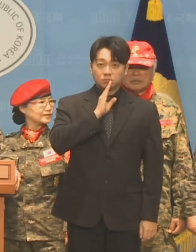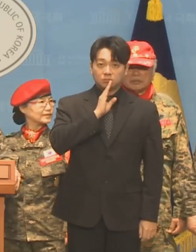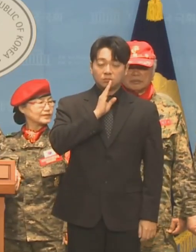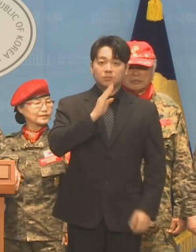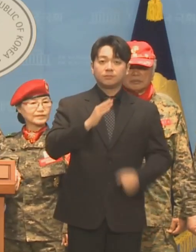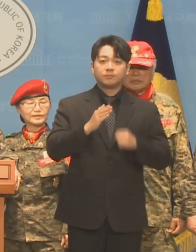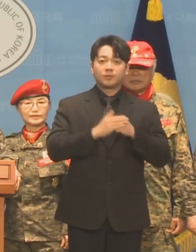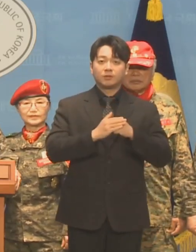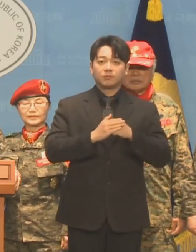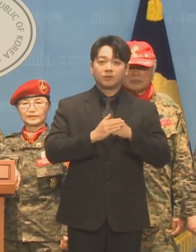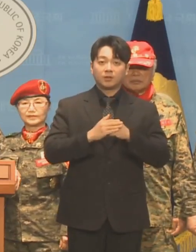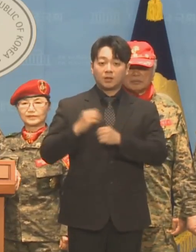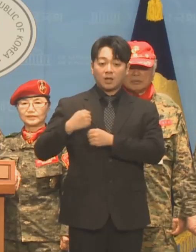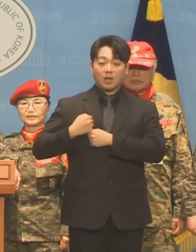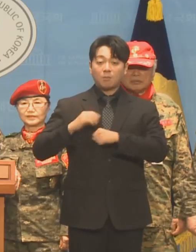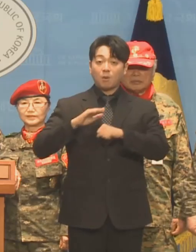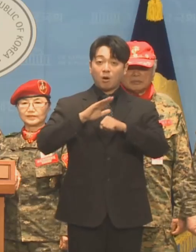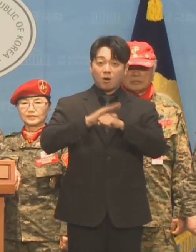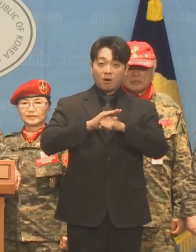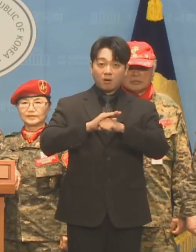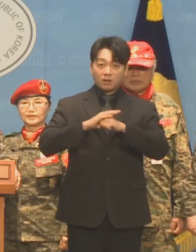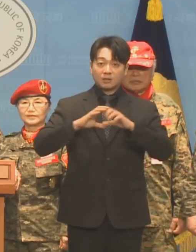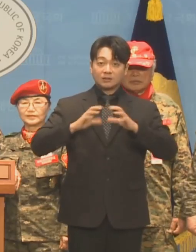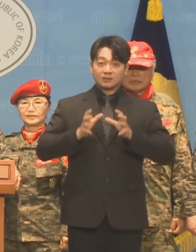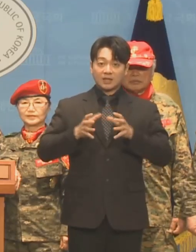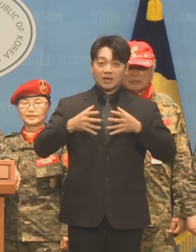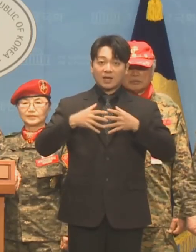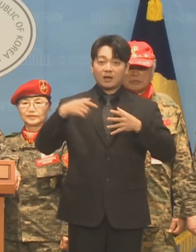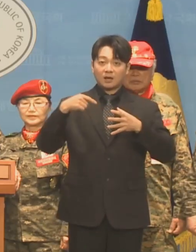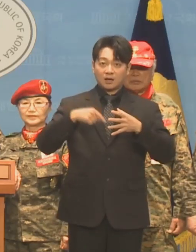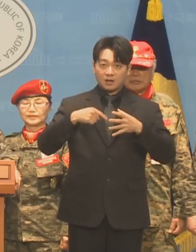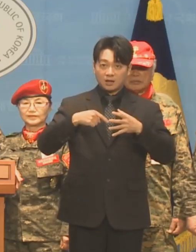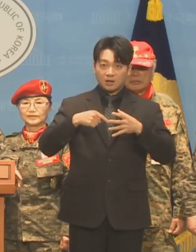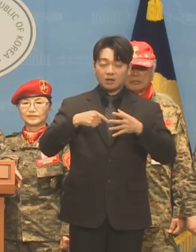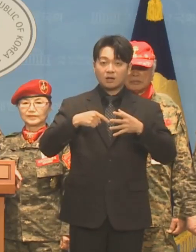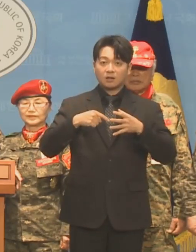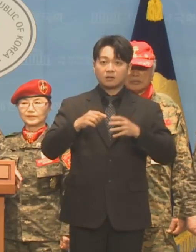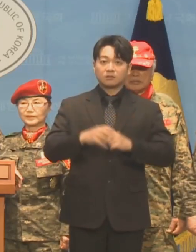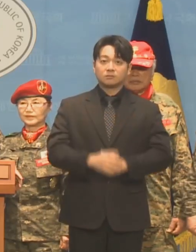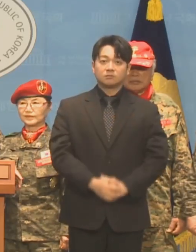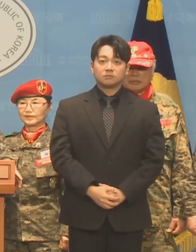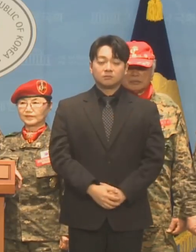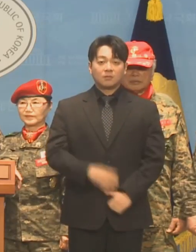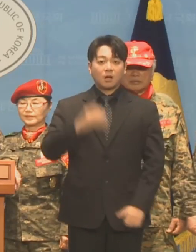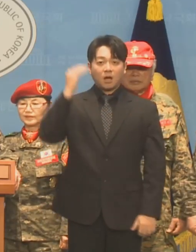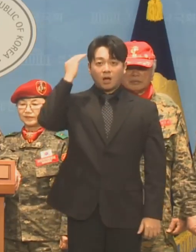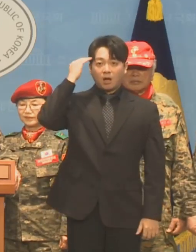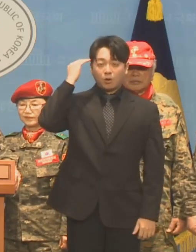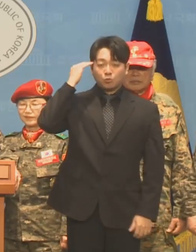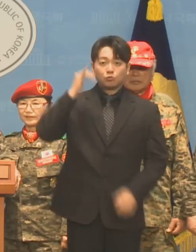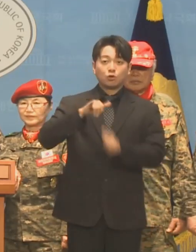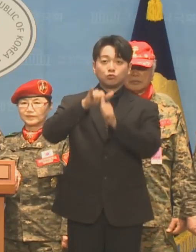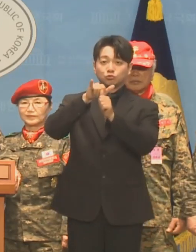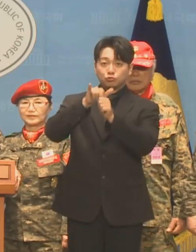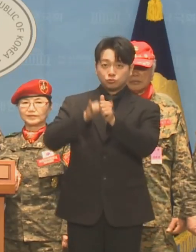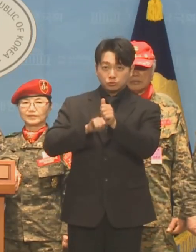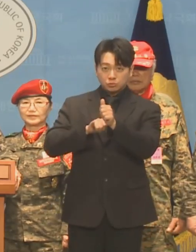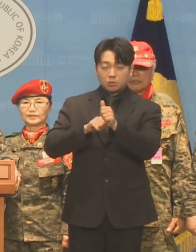해병대가 호국 충성을 하여야 할 나라는 대한민국이 아닌가